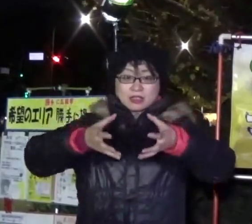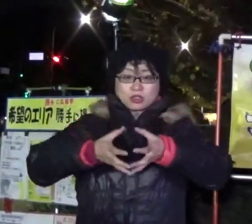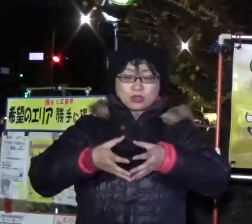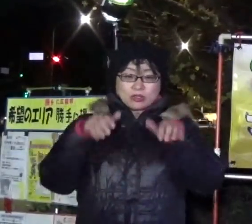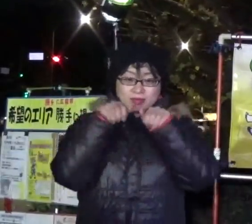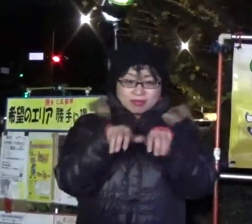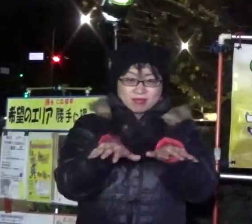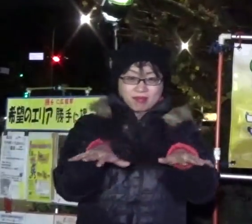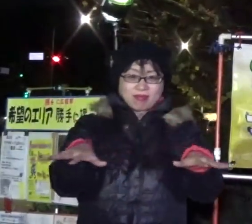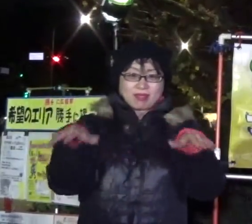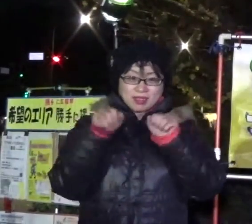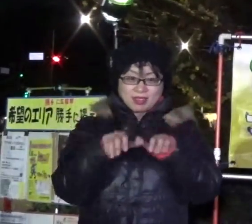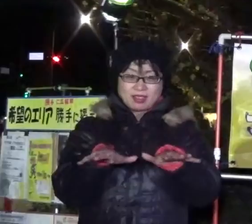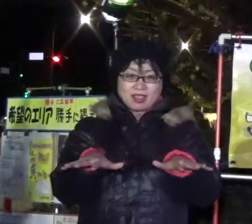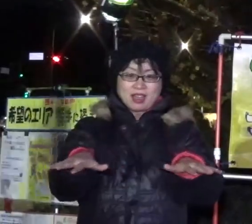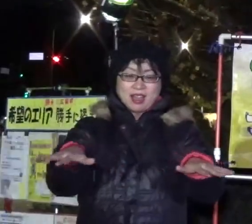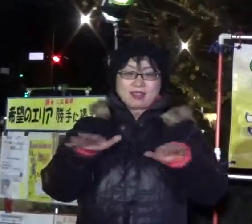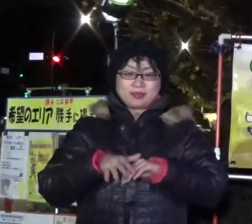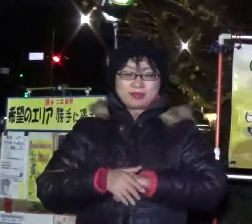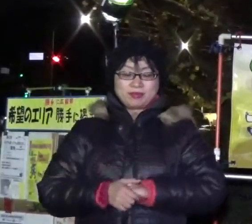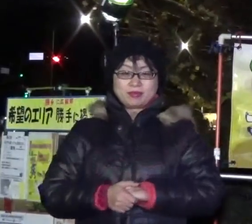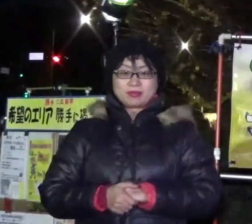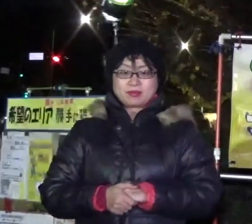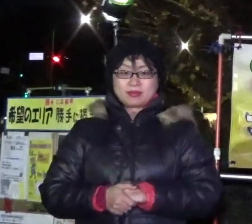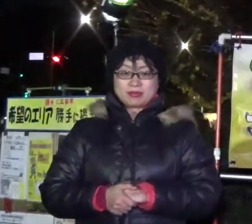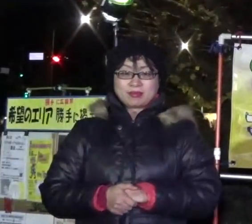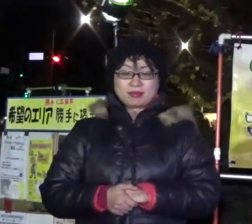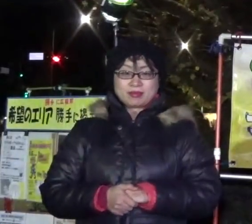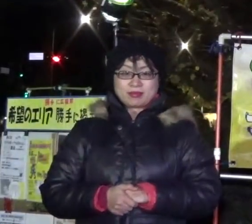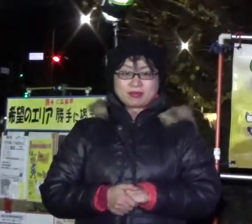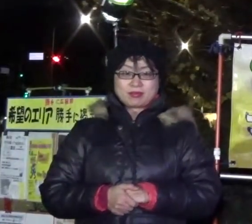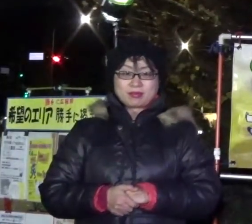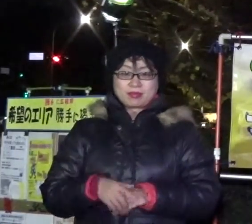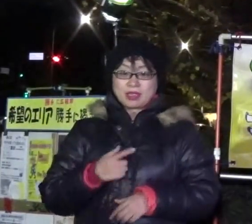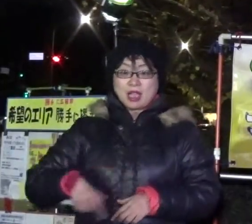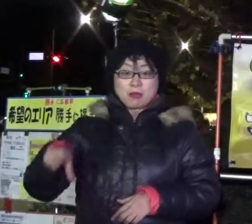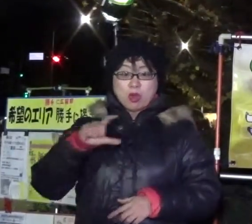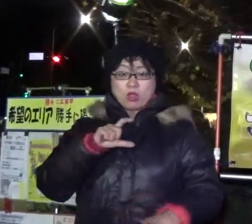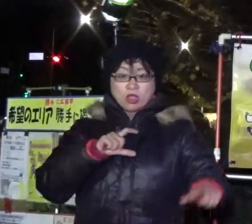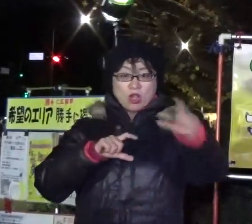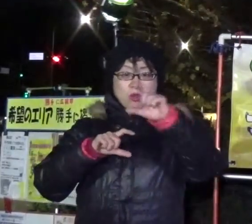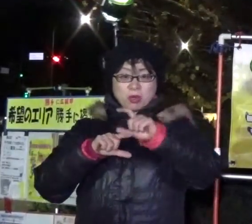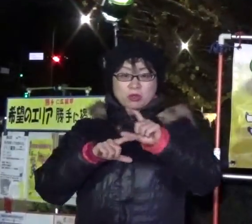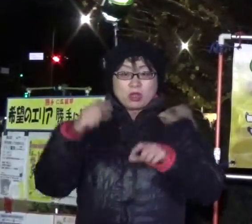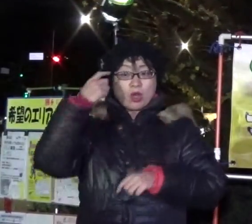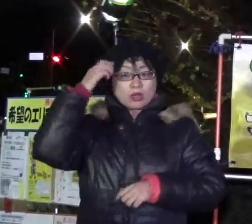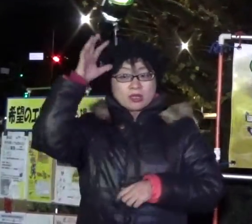もっともっと希望のエリア。